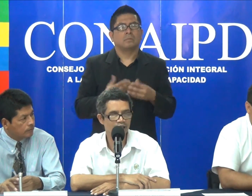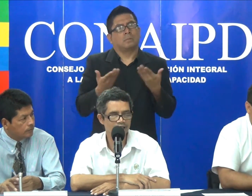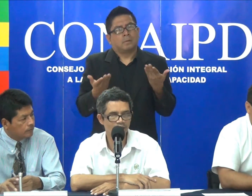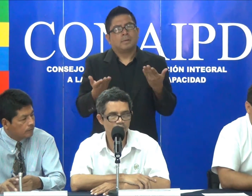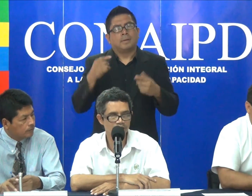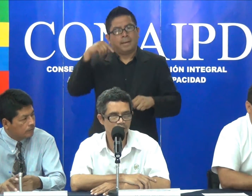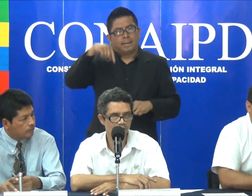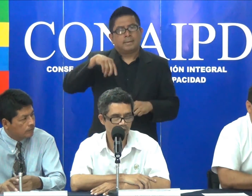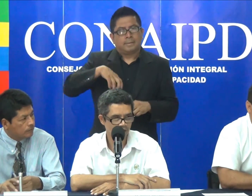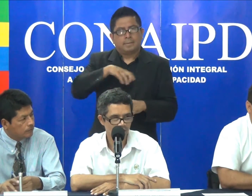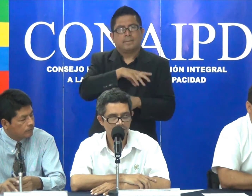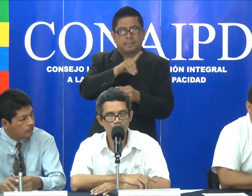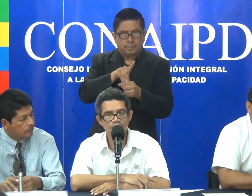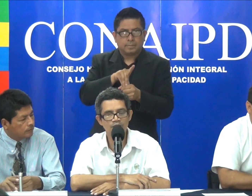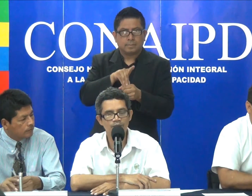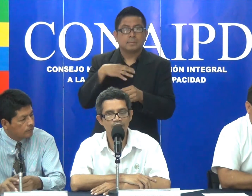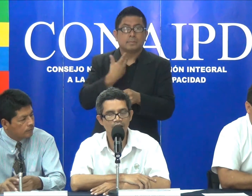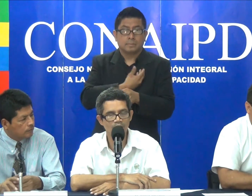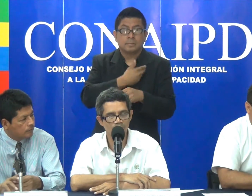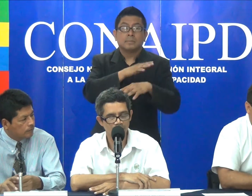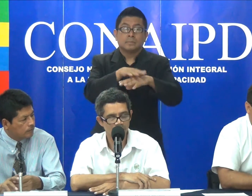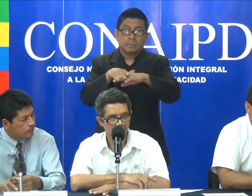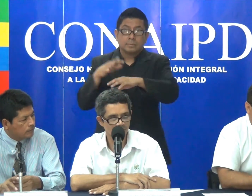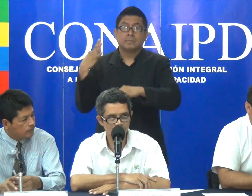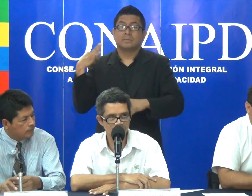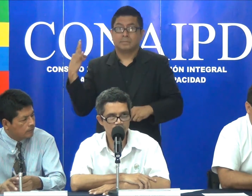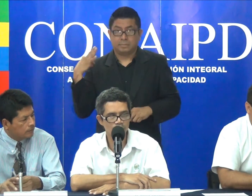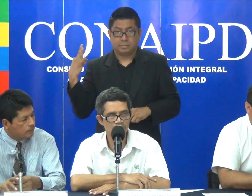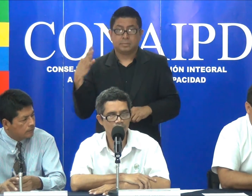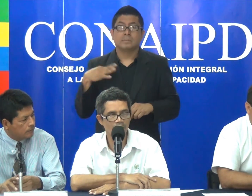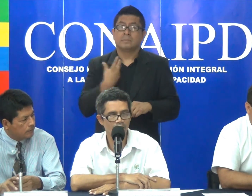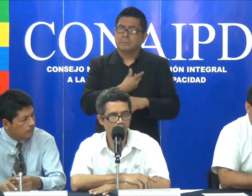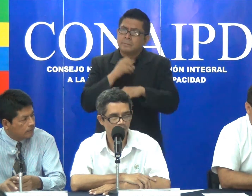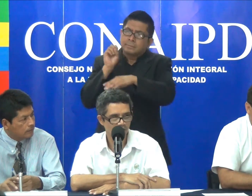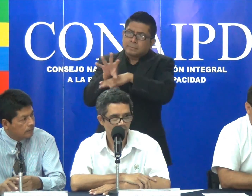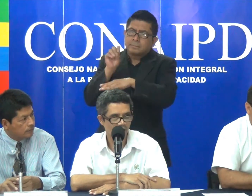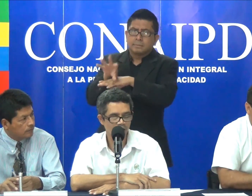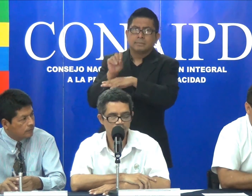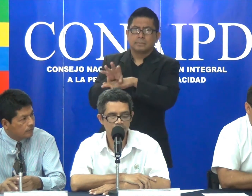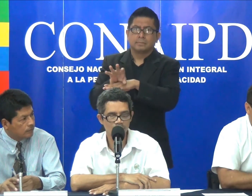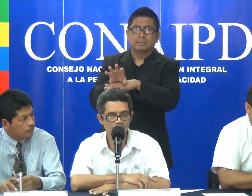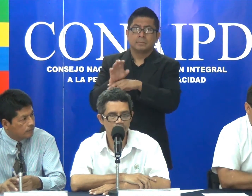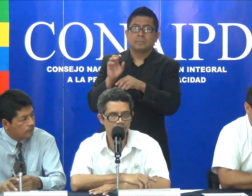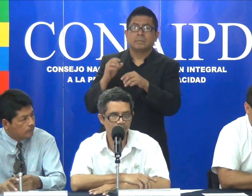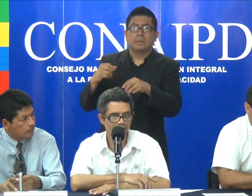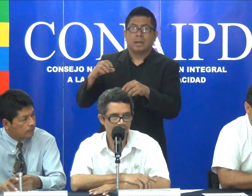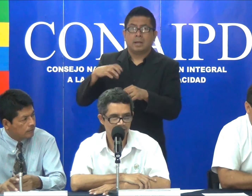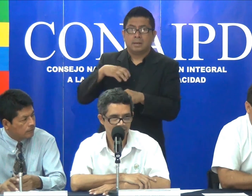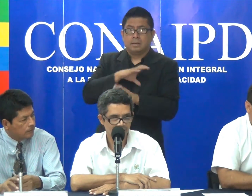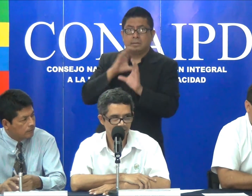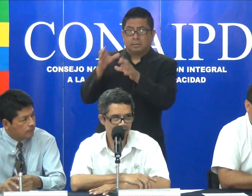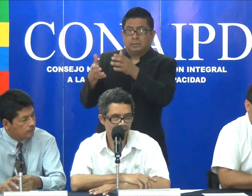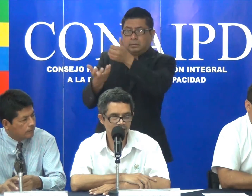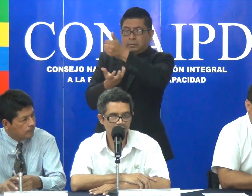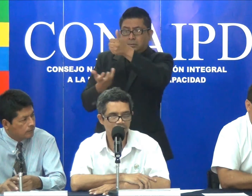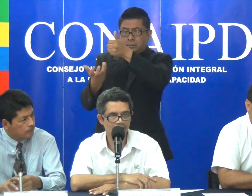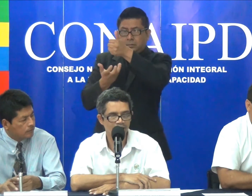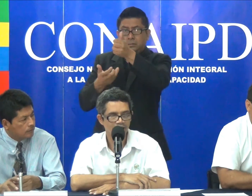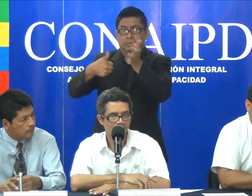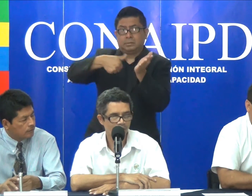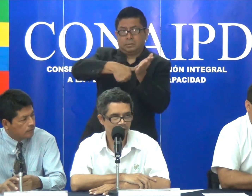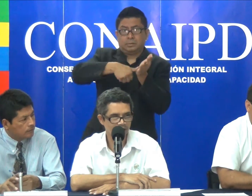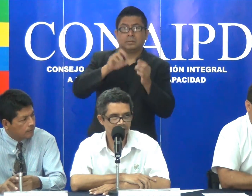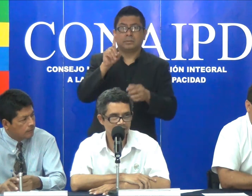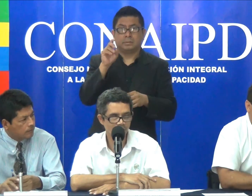que desde este Consejo hemos invitado y hemos hecho un llamado al Consejo Municipal de Santa